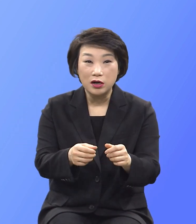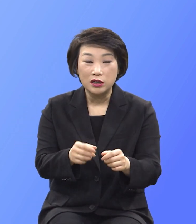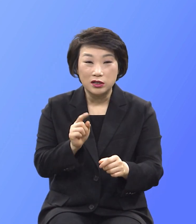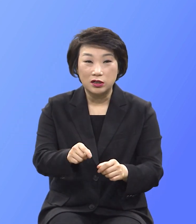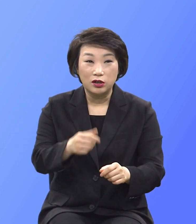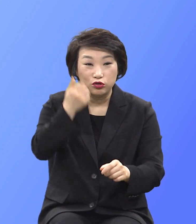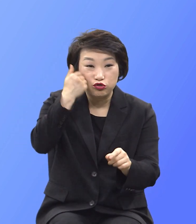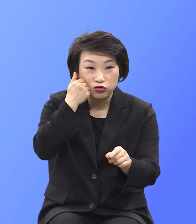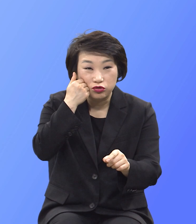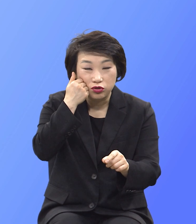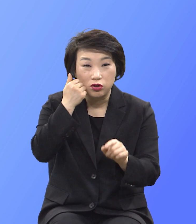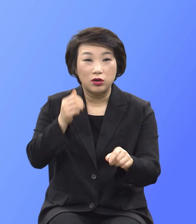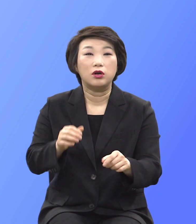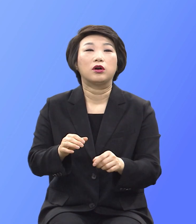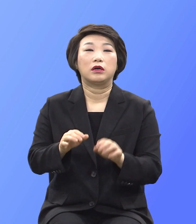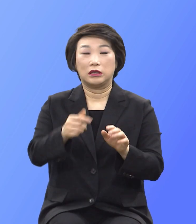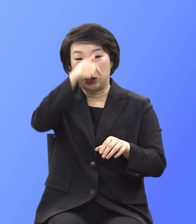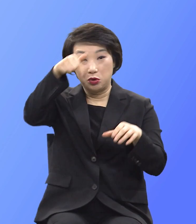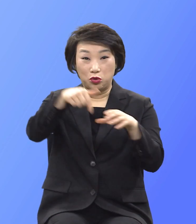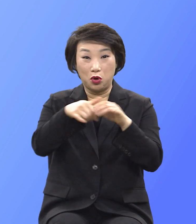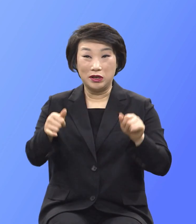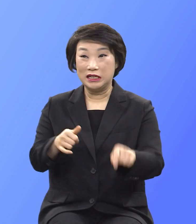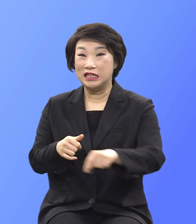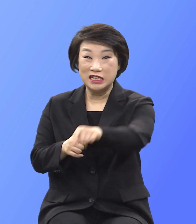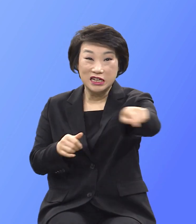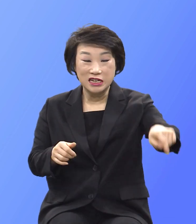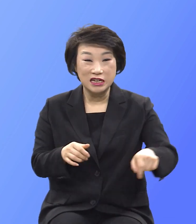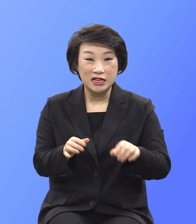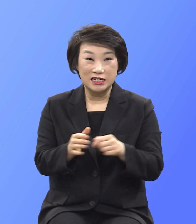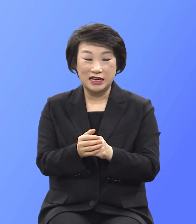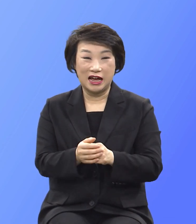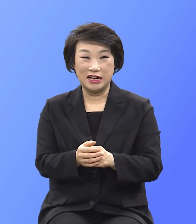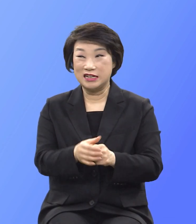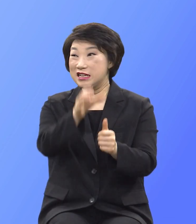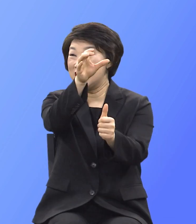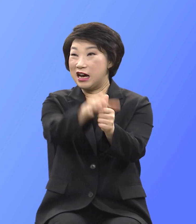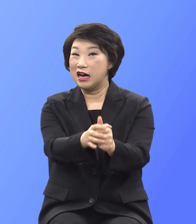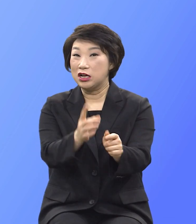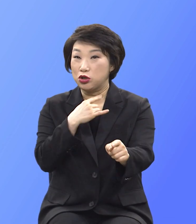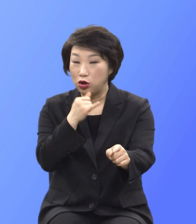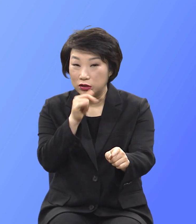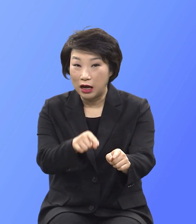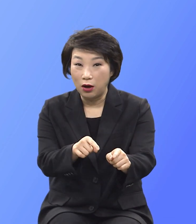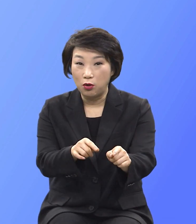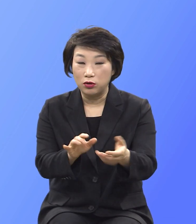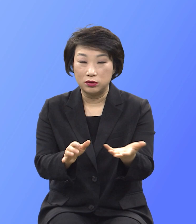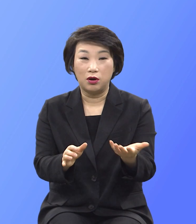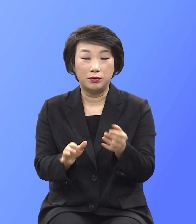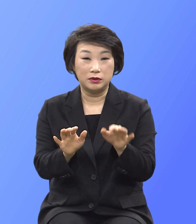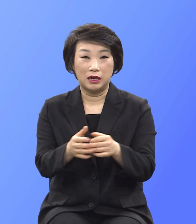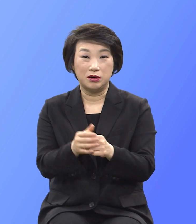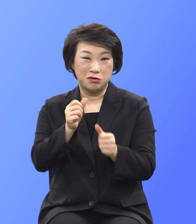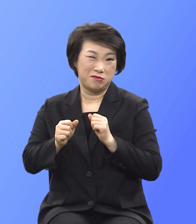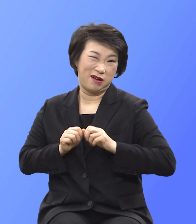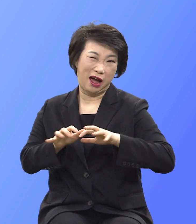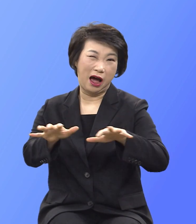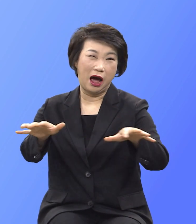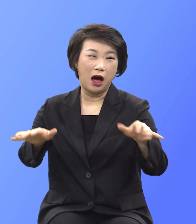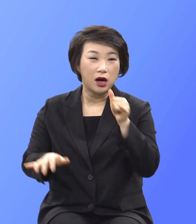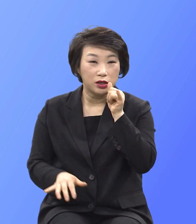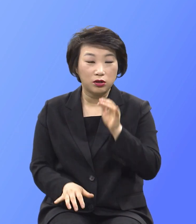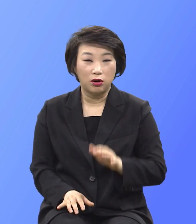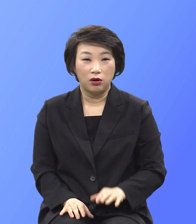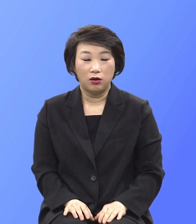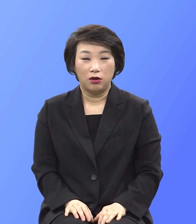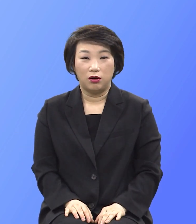기독교인들이 노마에 불을 질렀다고 뒤집어 씌우자 해서 뒤집어 씌웁니다.